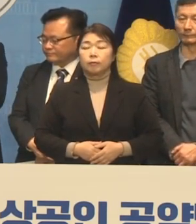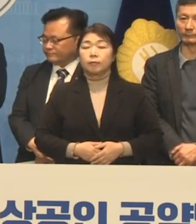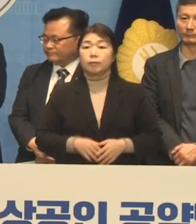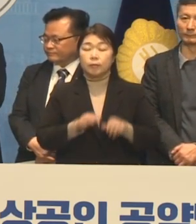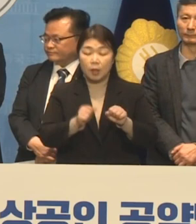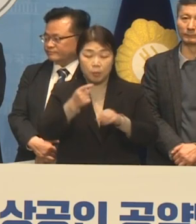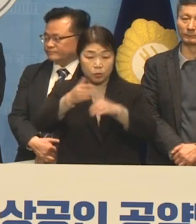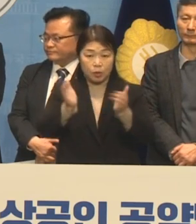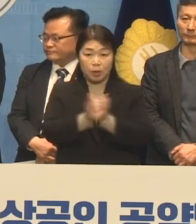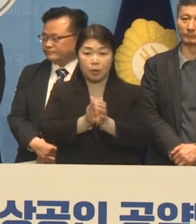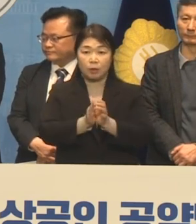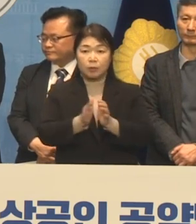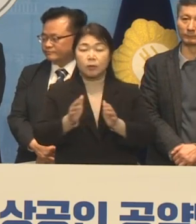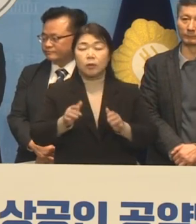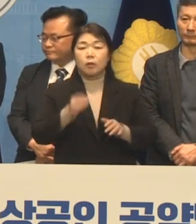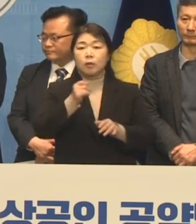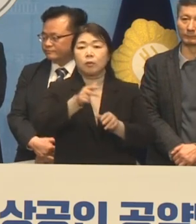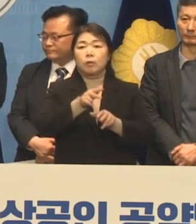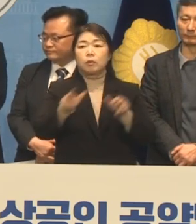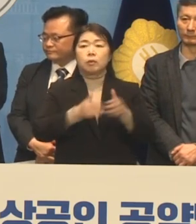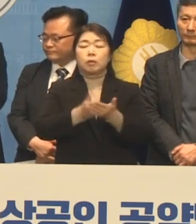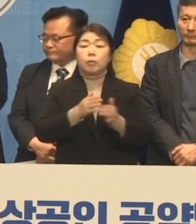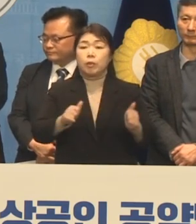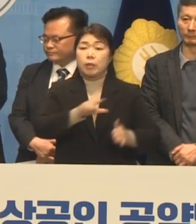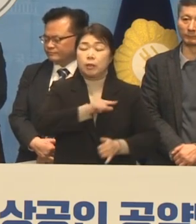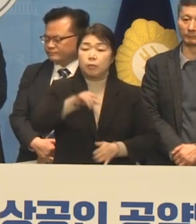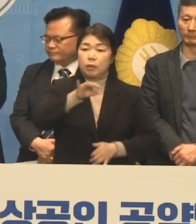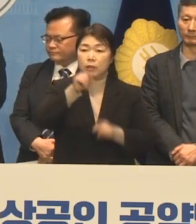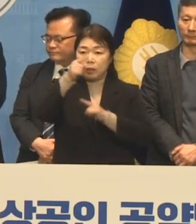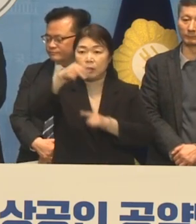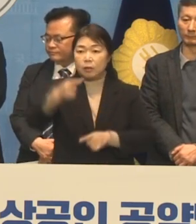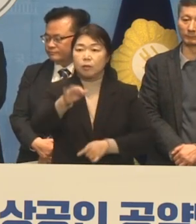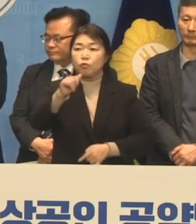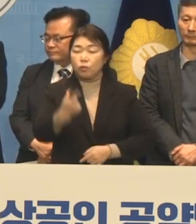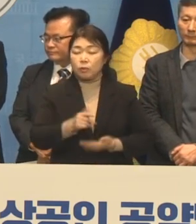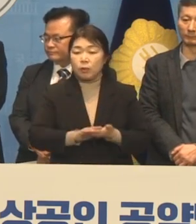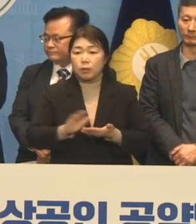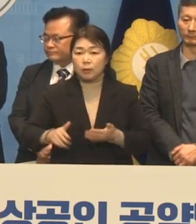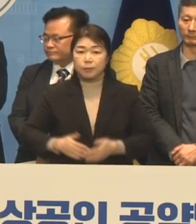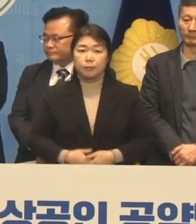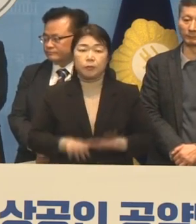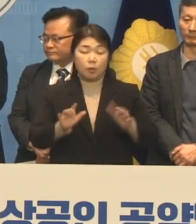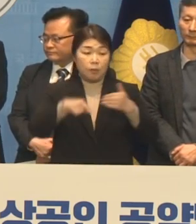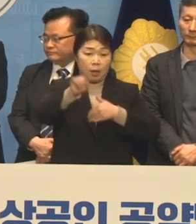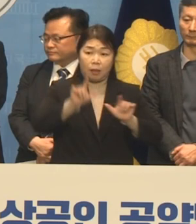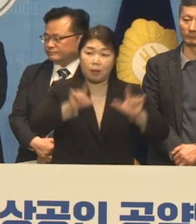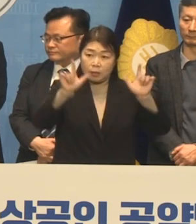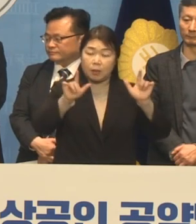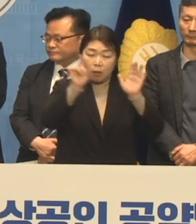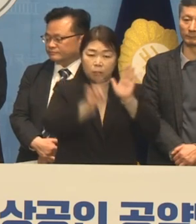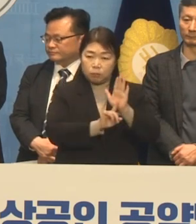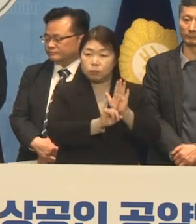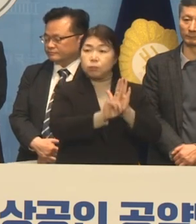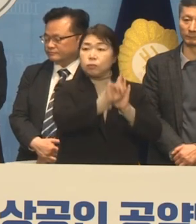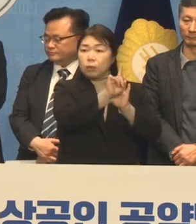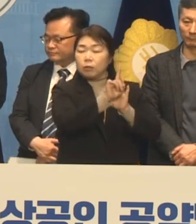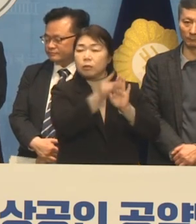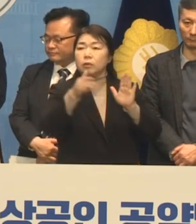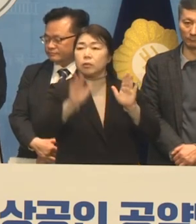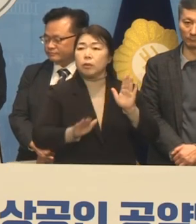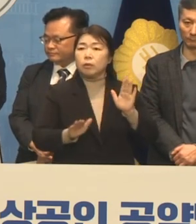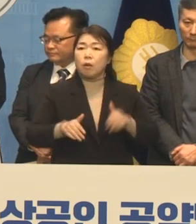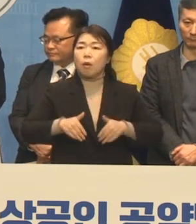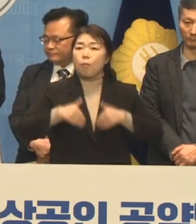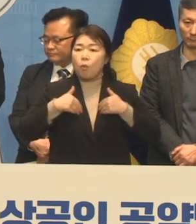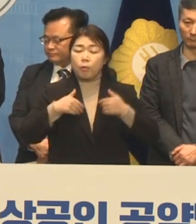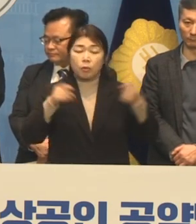안녕하십니까. 더불어민주당 소상공인위원회 대변인 이승훈입니다. 오늘 날씨가 많이 따뜻해졌습니다. 그러나 봄은